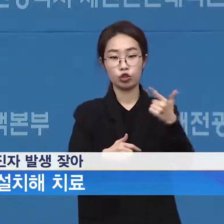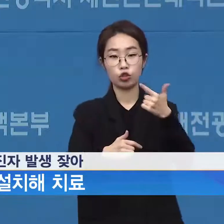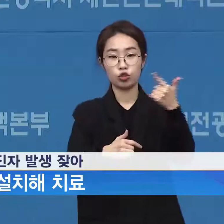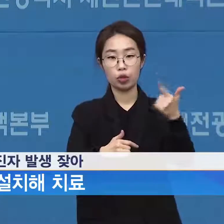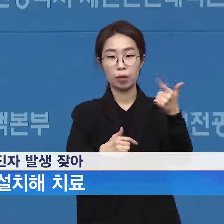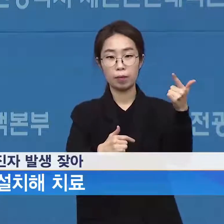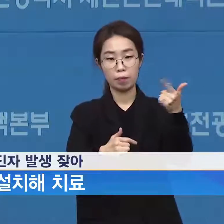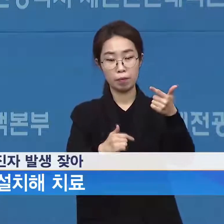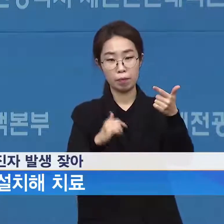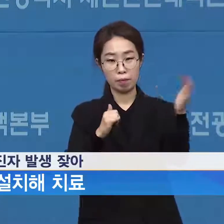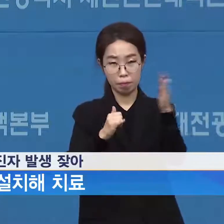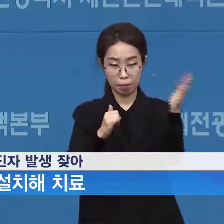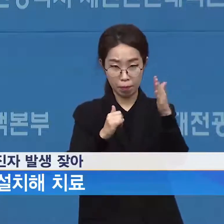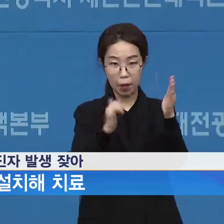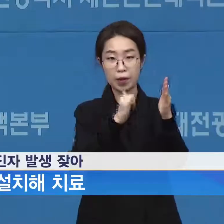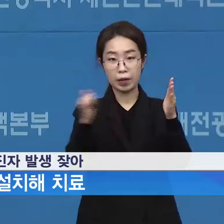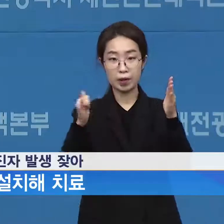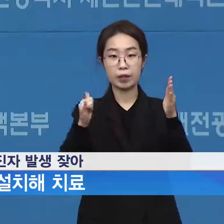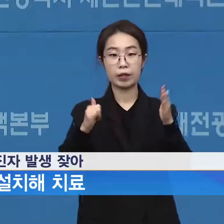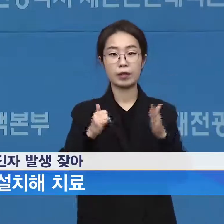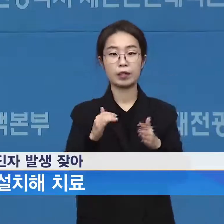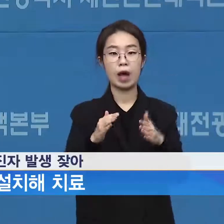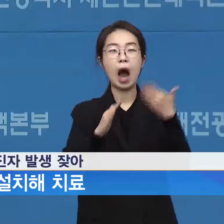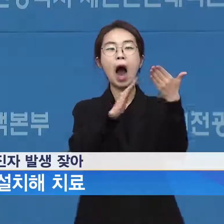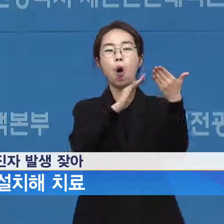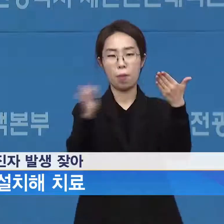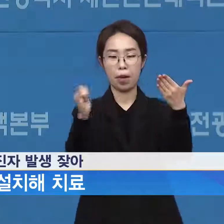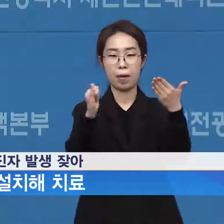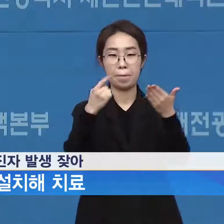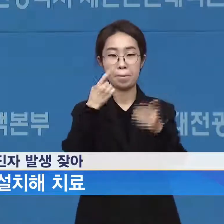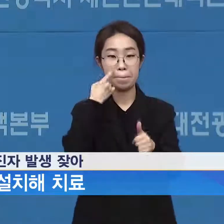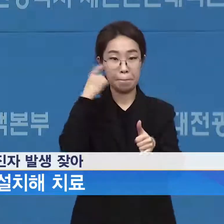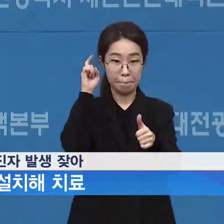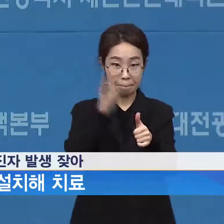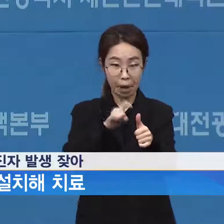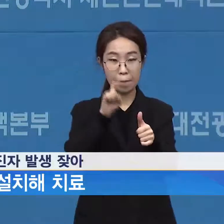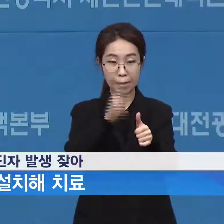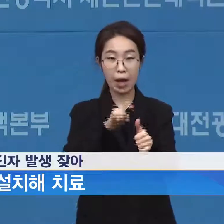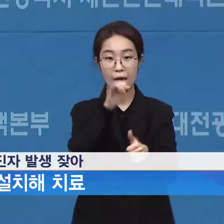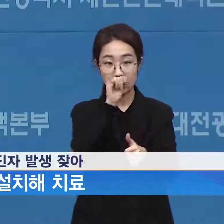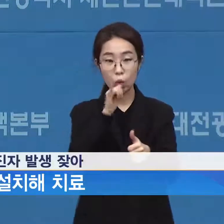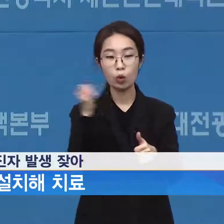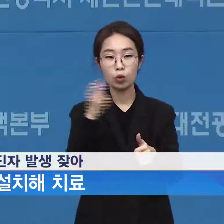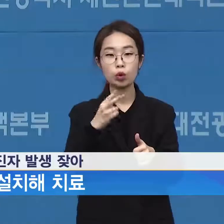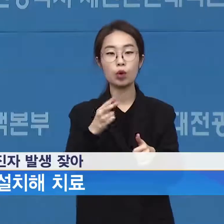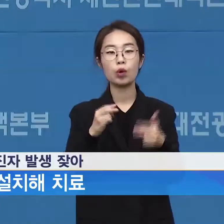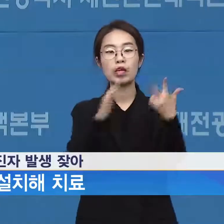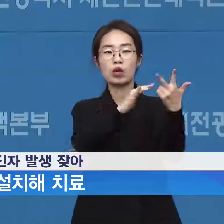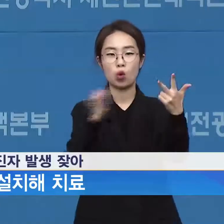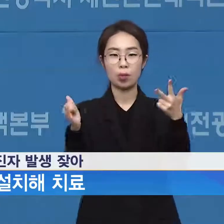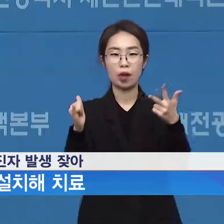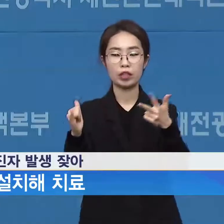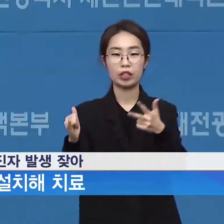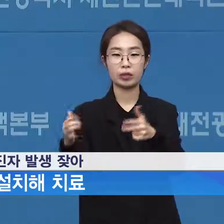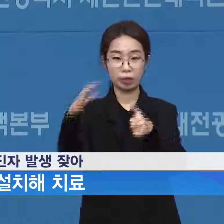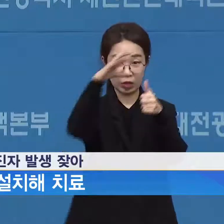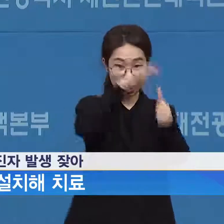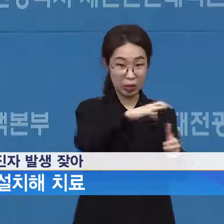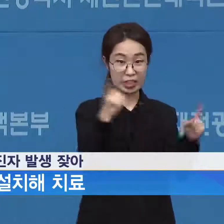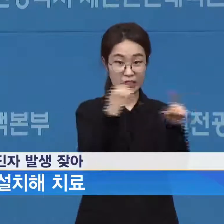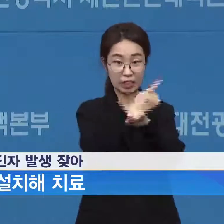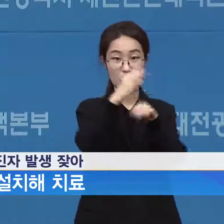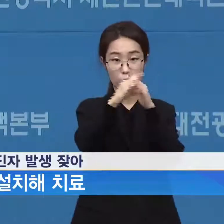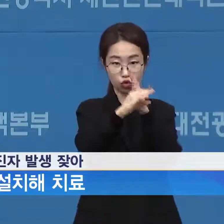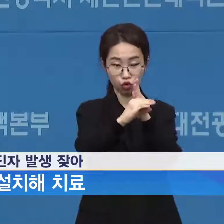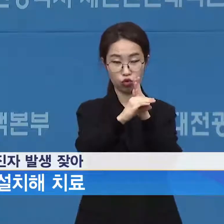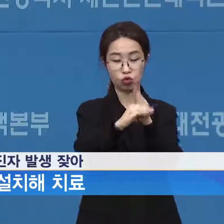2,097명을 검사해서 9명이 양성 판정을 받았고 현재 7명이 격리 치료 중에 있습니다.